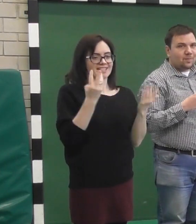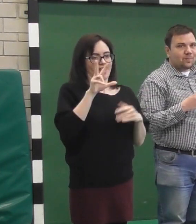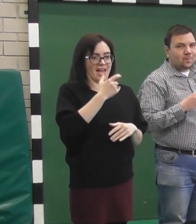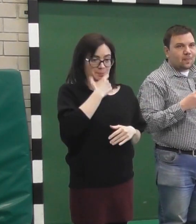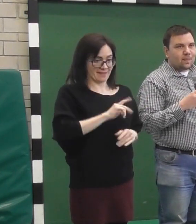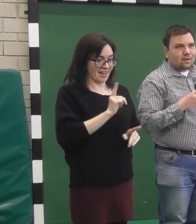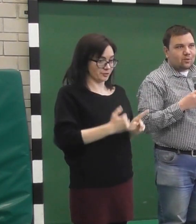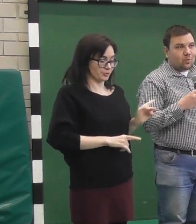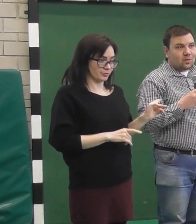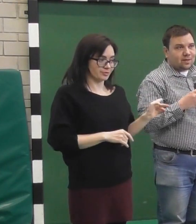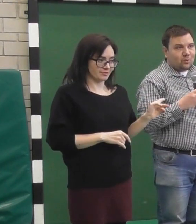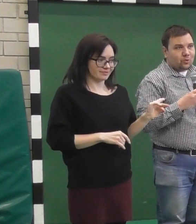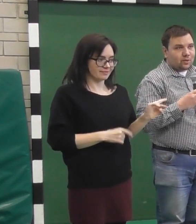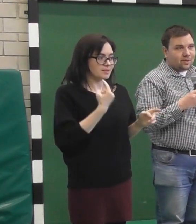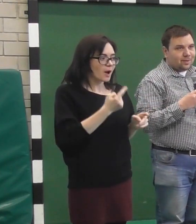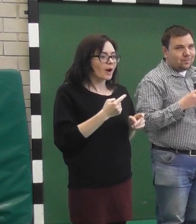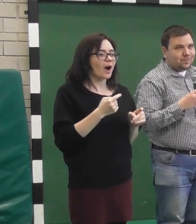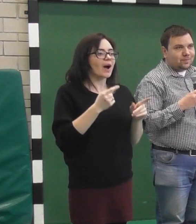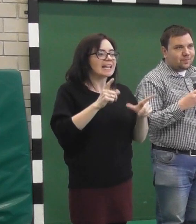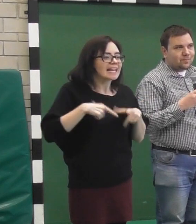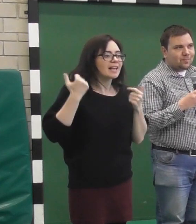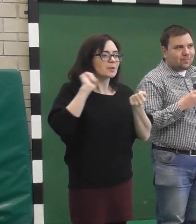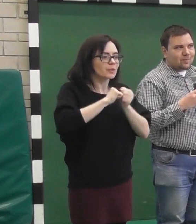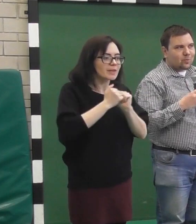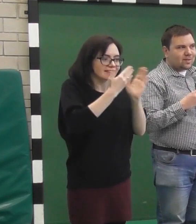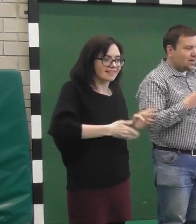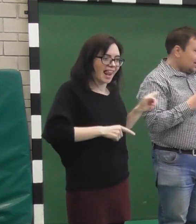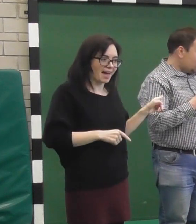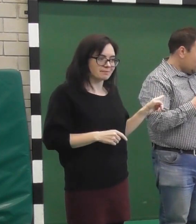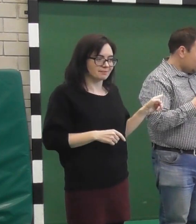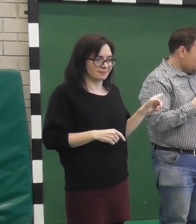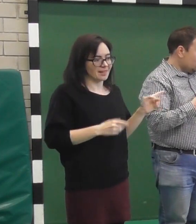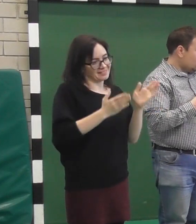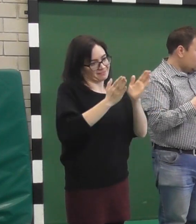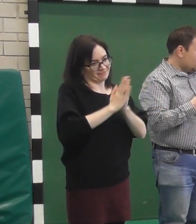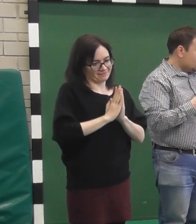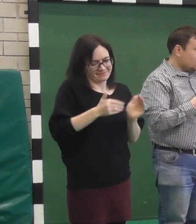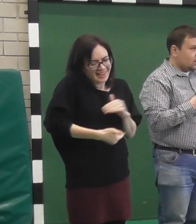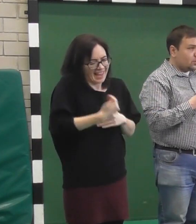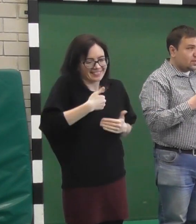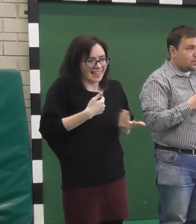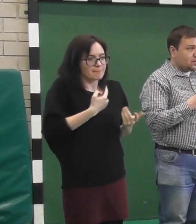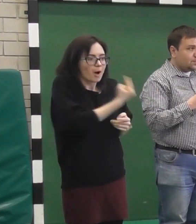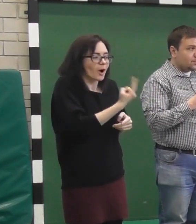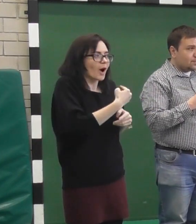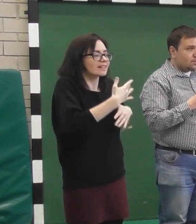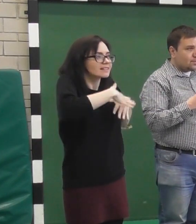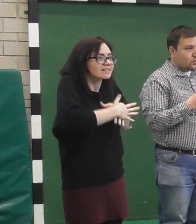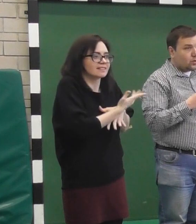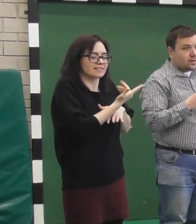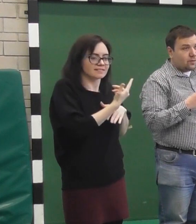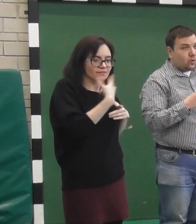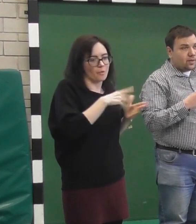évben, és ő maga az élő történelem, és beszélnék a helyeknek, hogy átélt ezeket a hozzámokat,